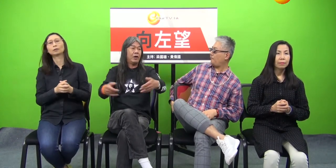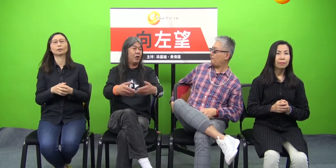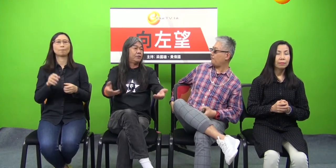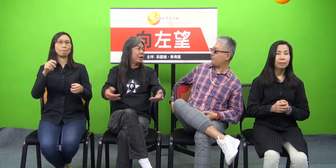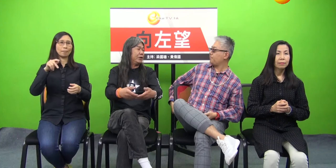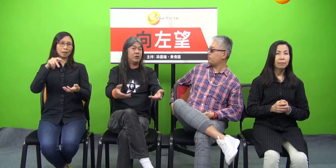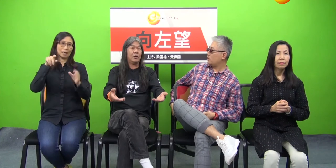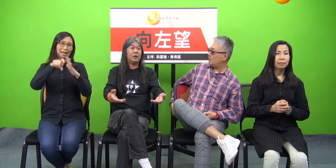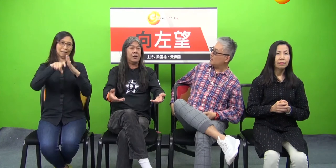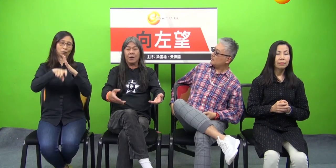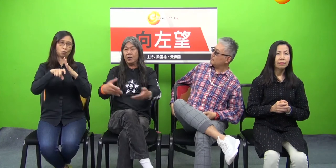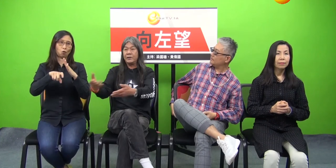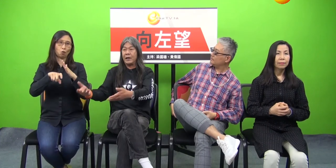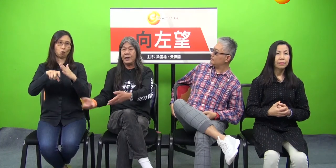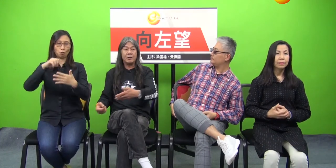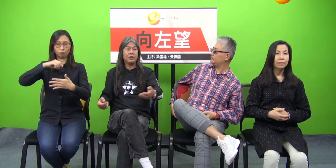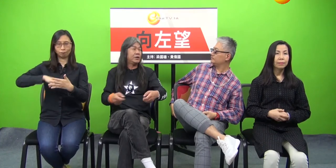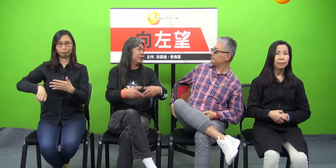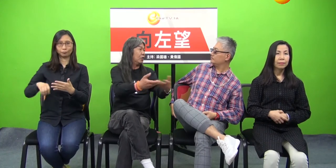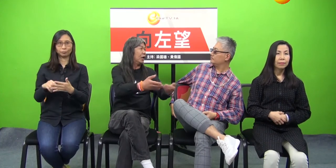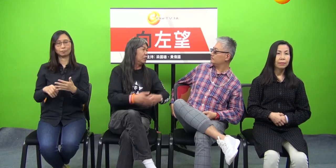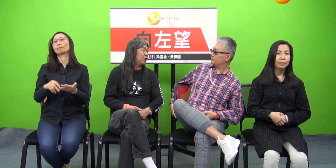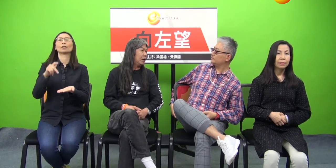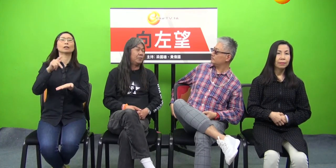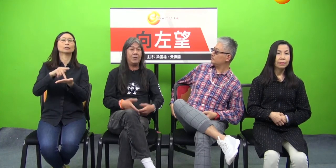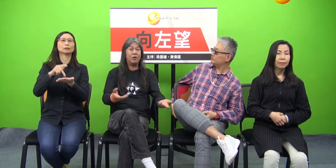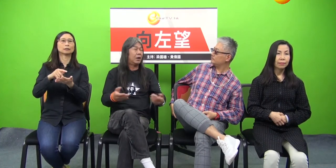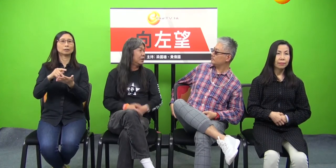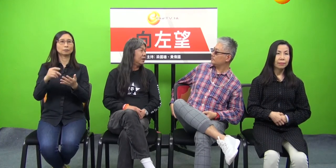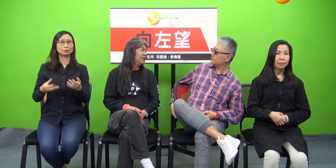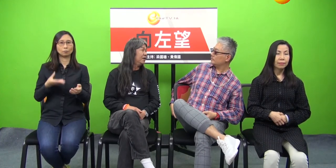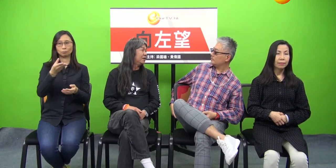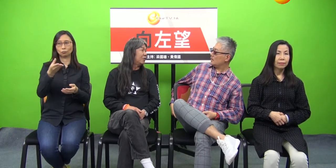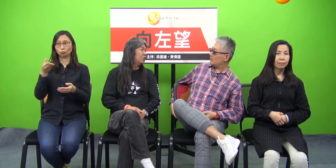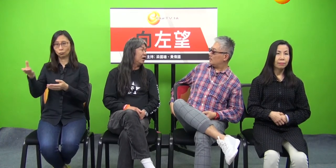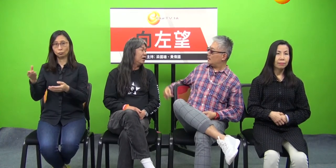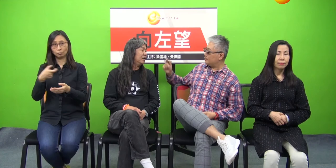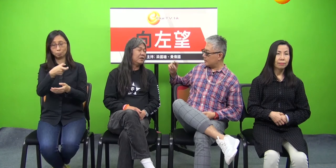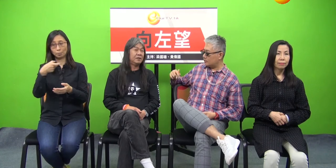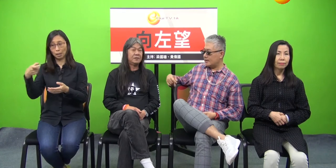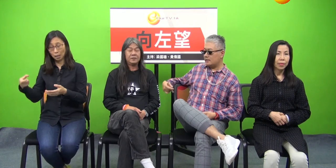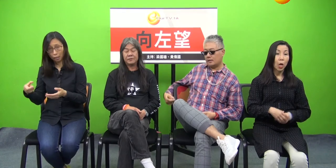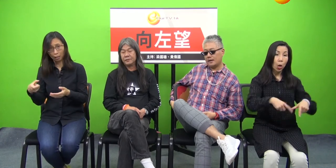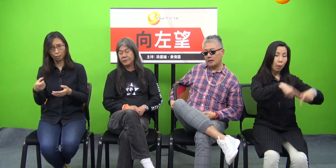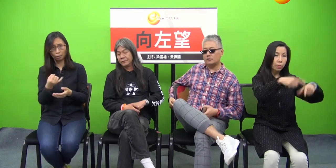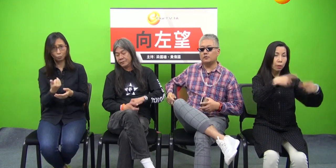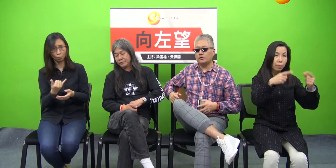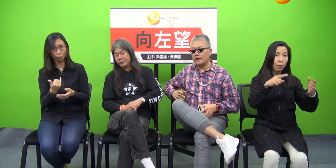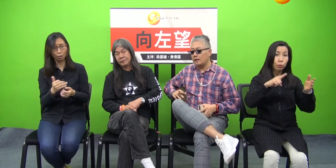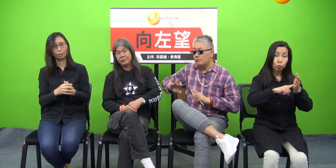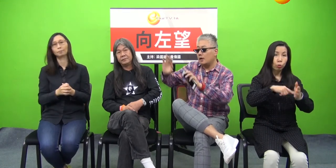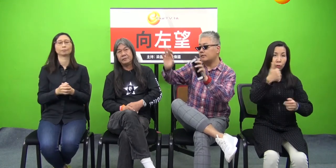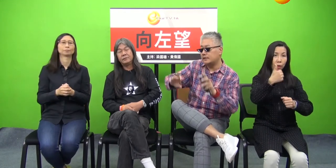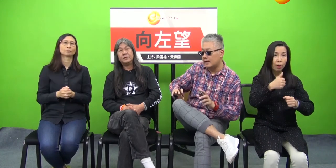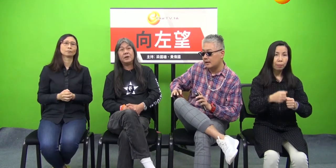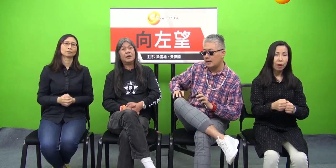话 write off， 即系撇账。咁嗰啲债仔使乜攞啲钱抬去银行啊？俾边个啊？ 貪污啊！ 阿林鄭最叻一樣嘢咩嘢？做衰嘢啊！